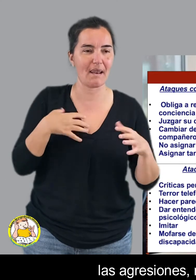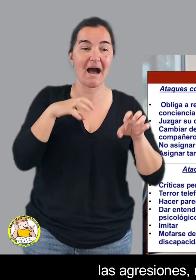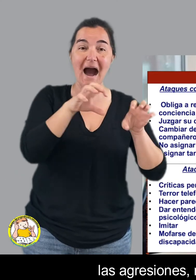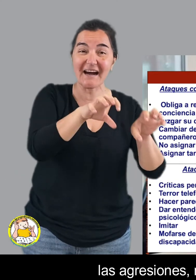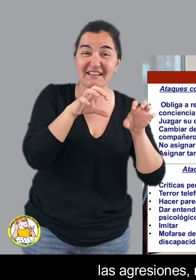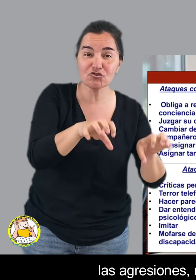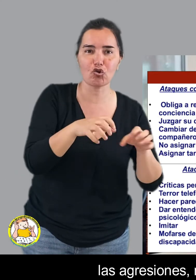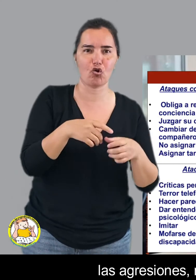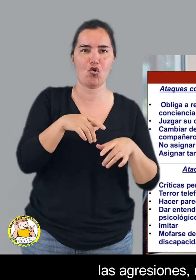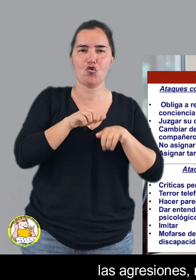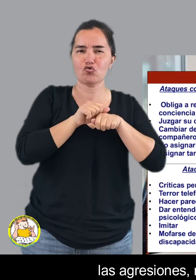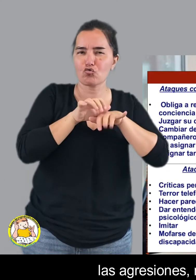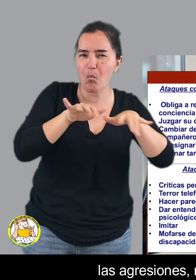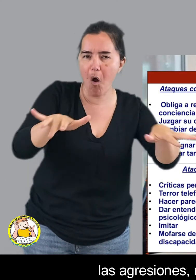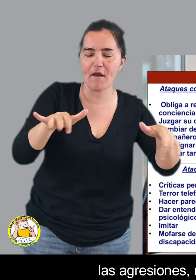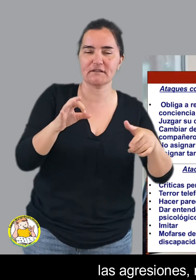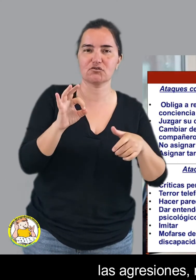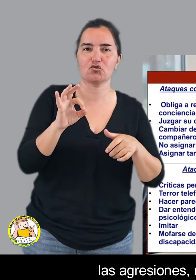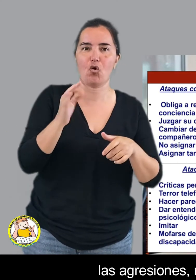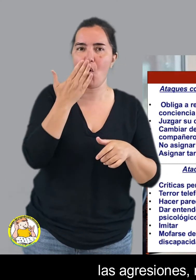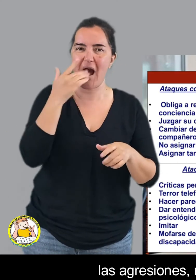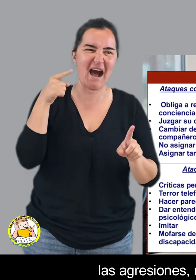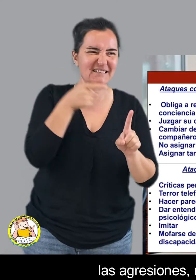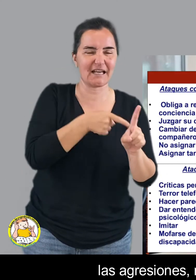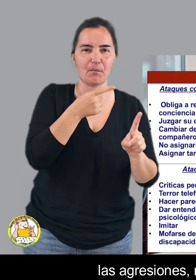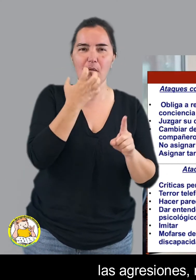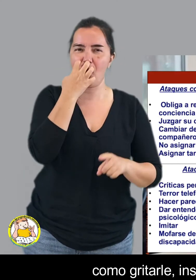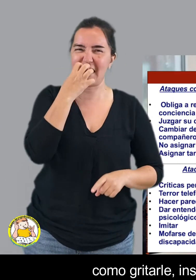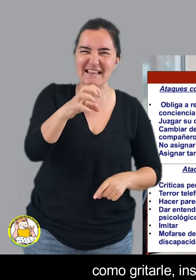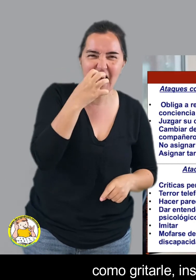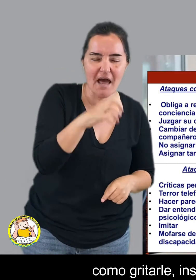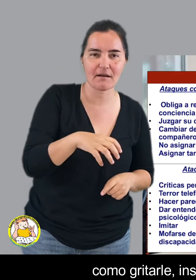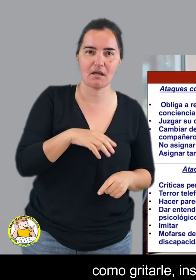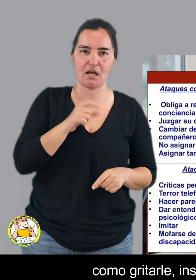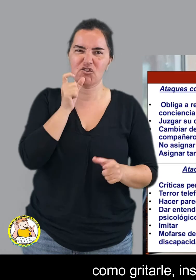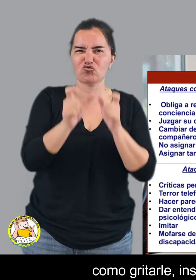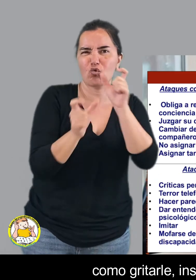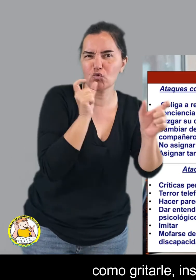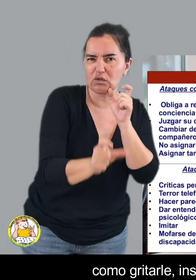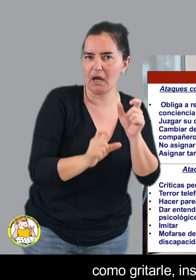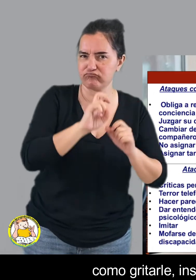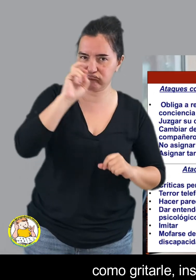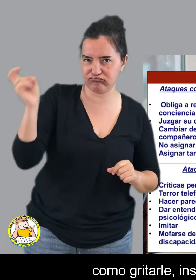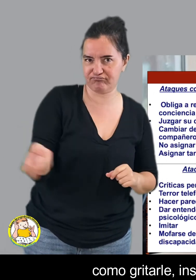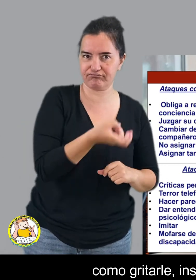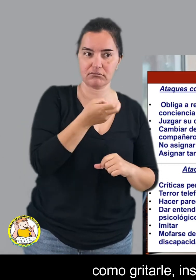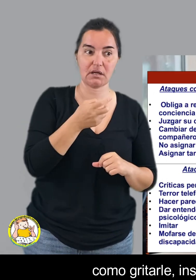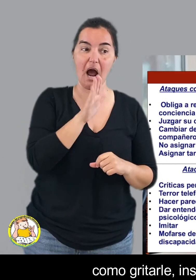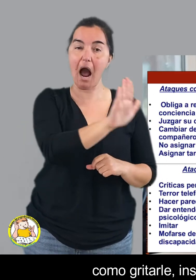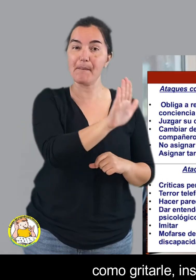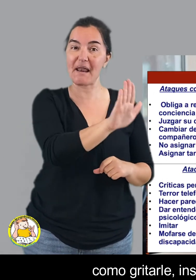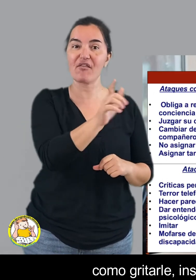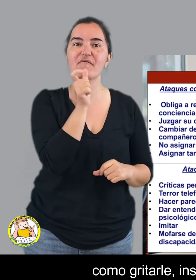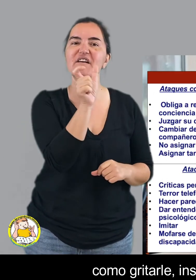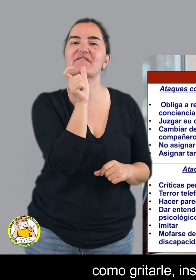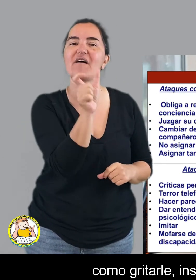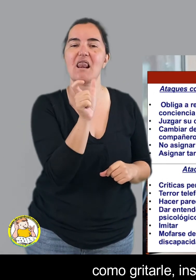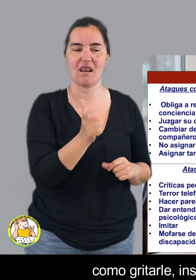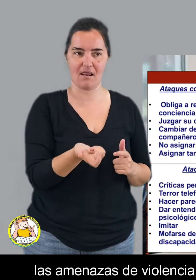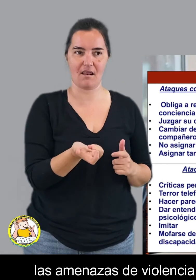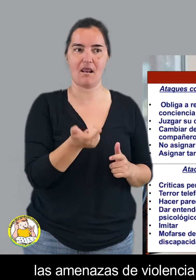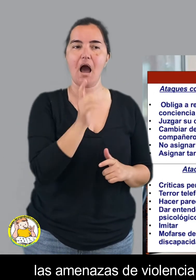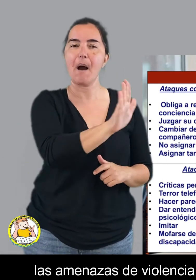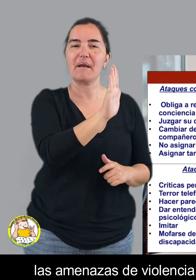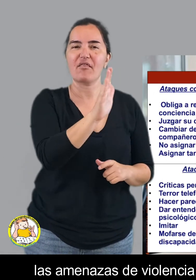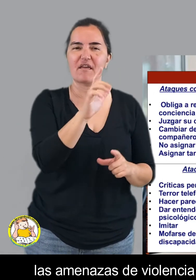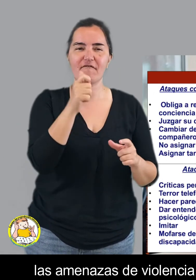laboral las agresiones, rumores y ataques a sus actitudes, como gritarle, insultarle, etc. Las amenazas